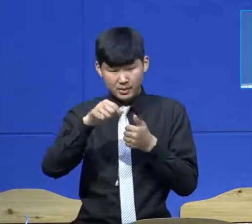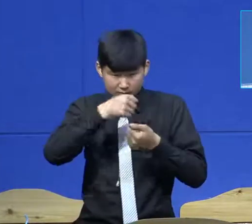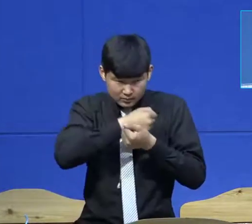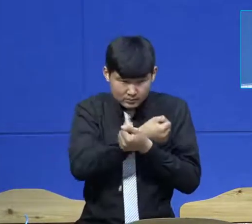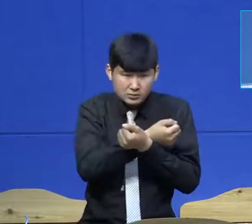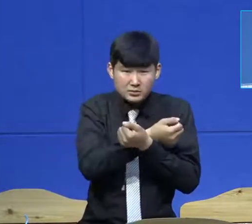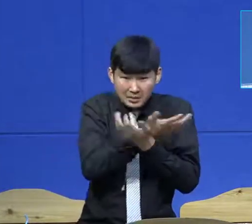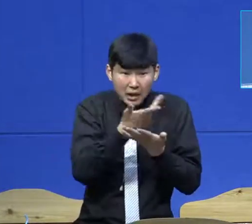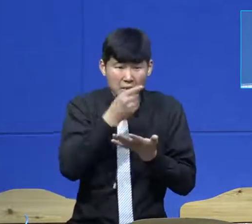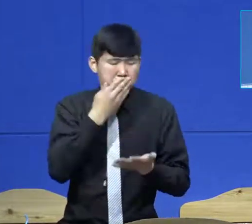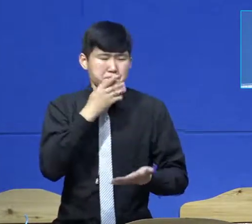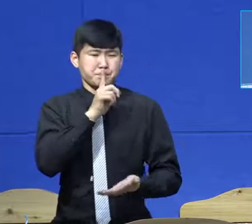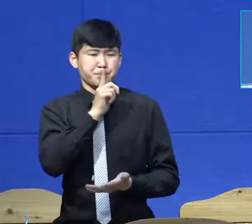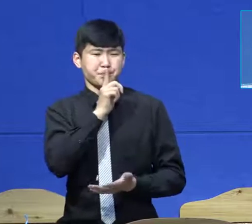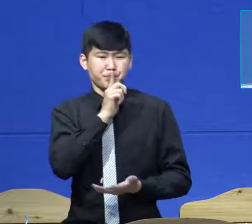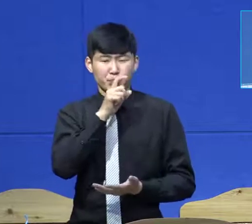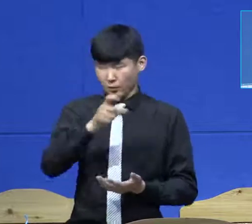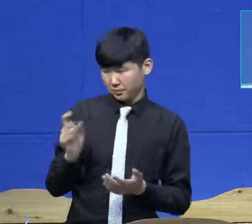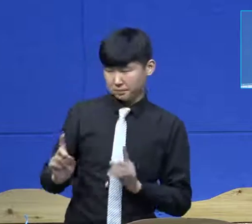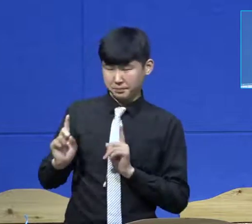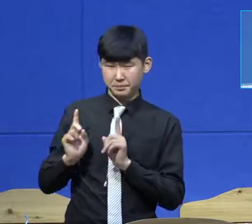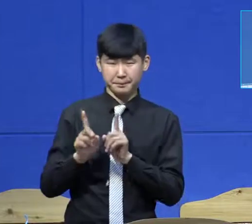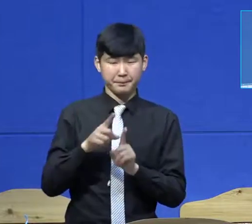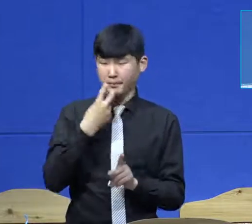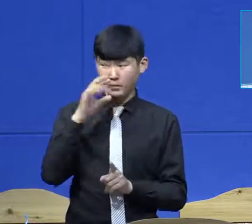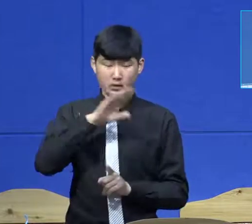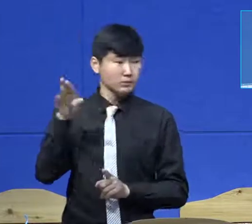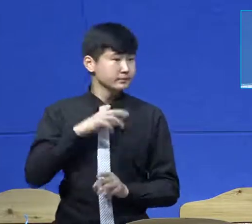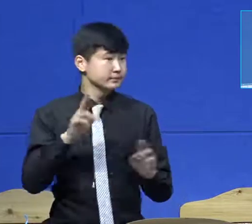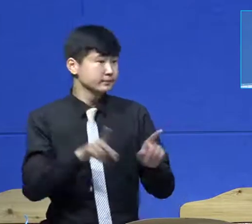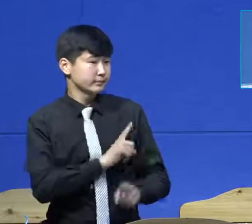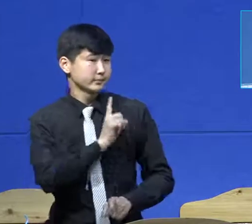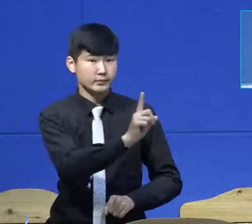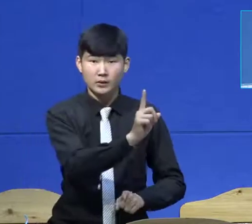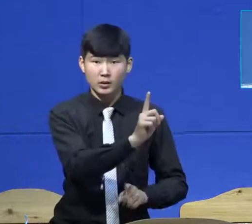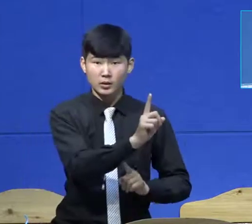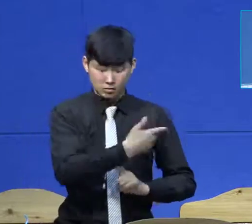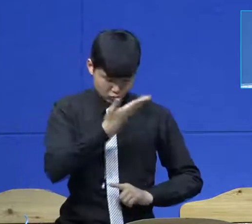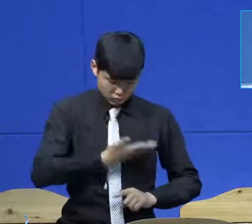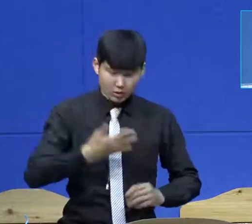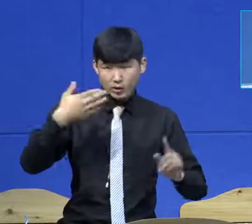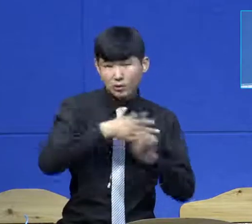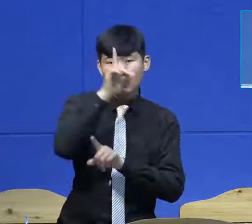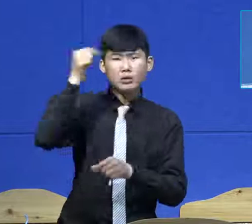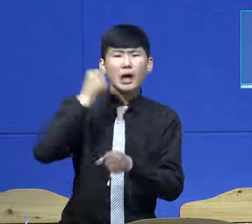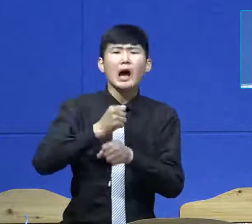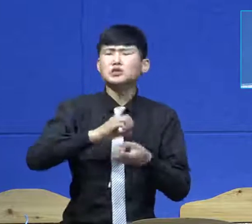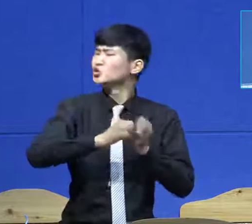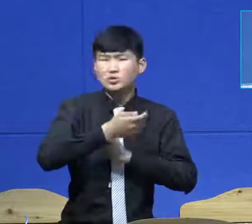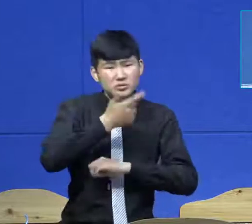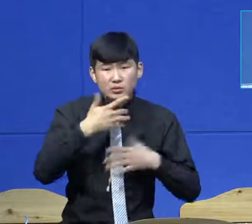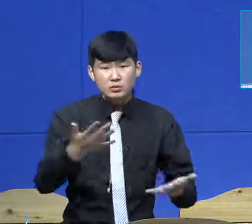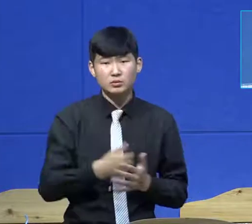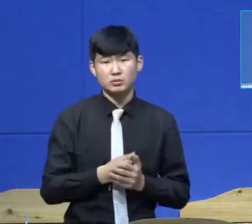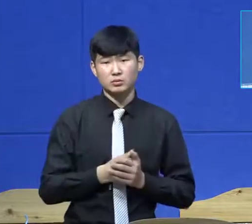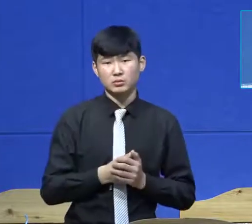гэж илгээгчээд амаажи мээчээд хүмүүсийн хажуугаар хараа гүмшиг өнгөрж байгаа бол тийм үнээр дамжуулж бурхны ажил юугаараа явагдах юм бэ?